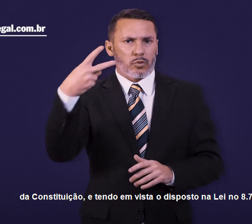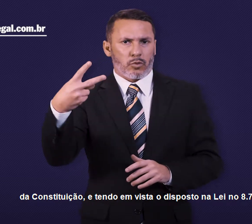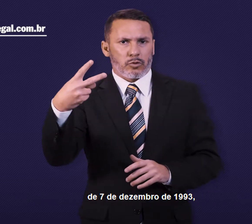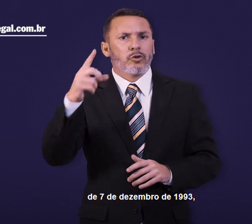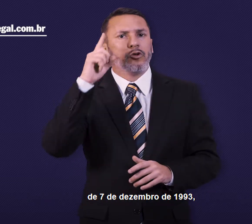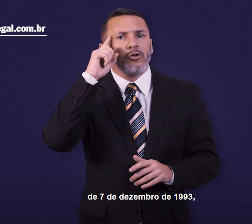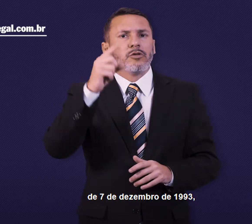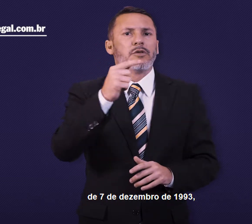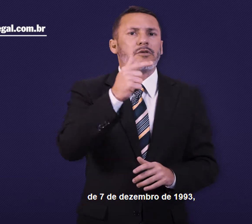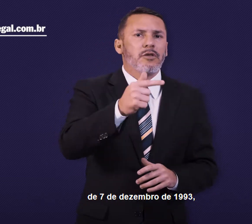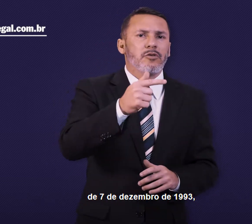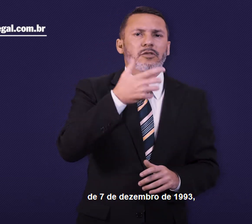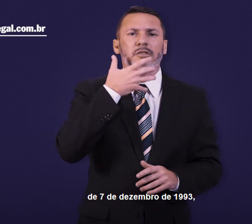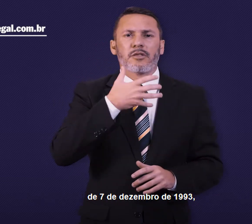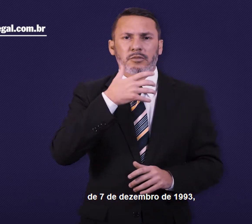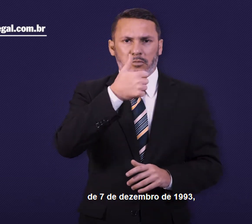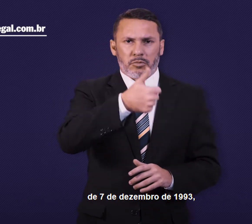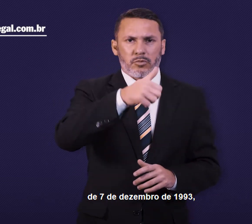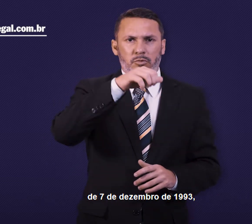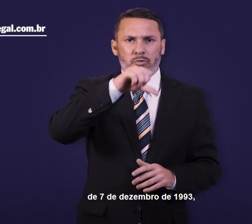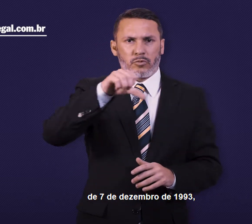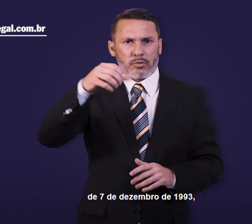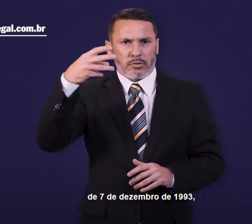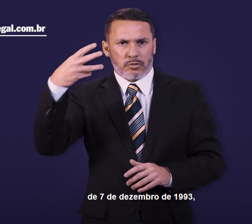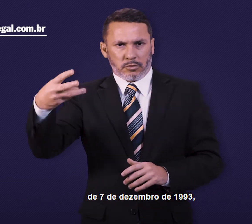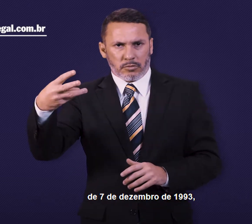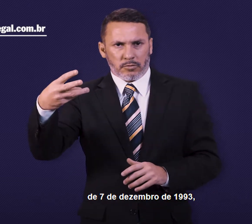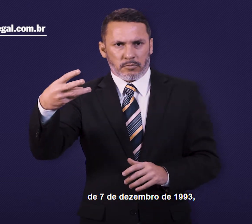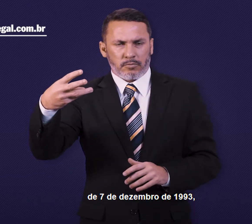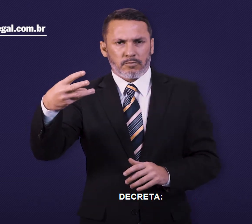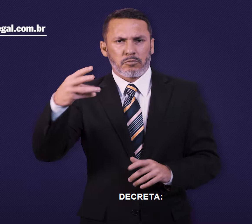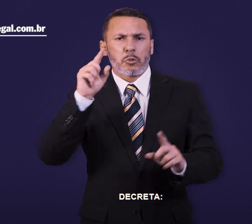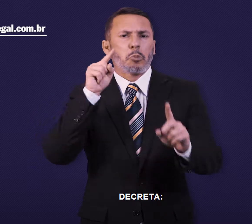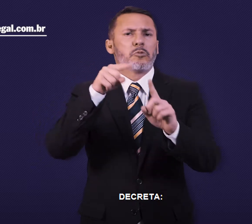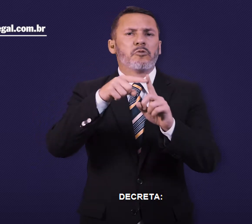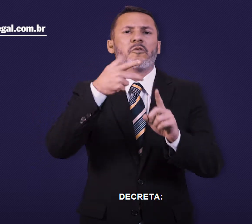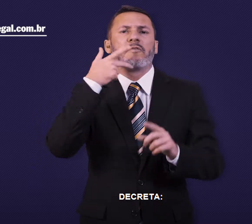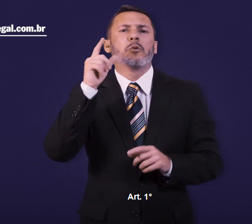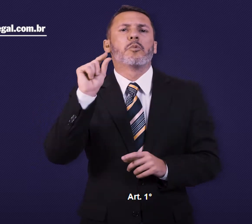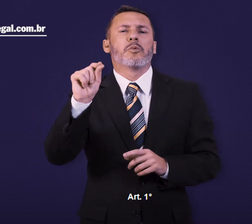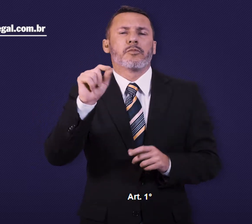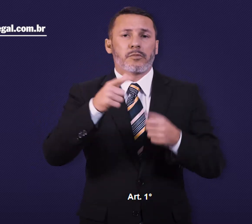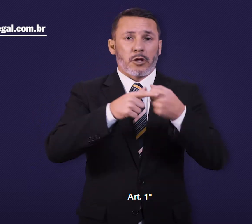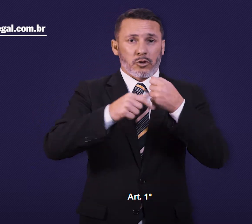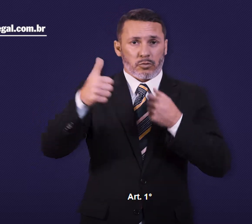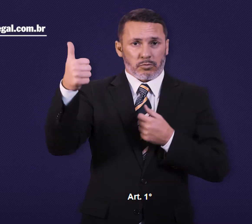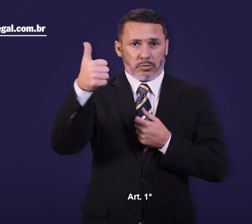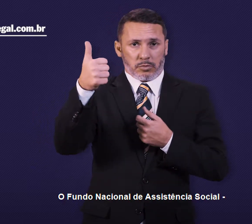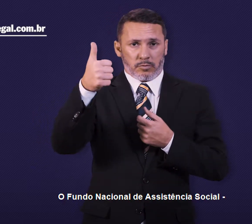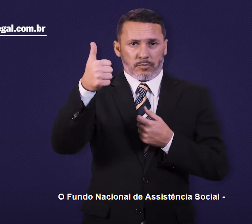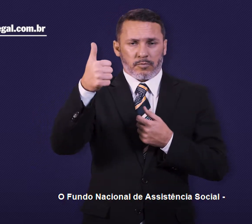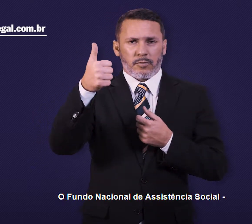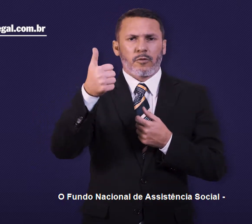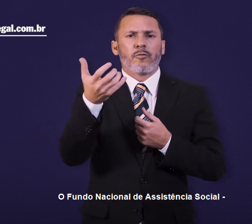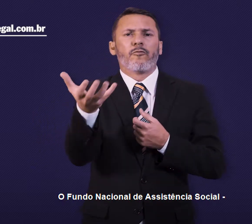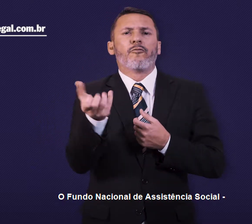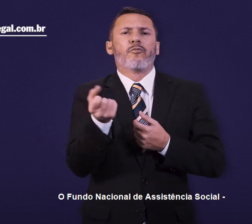8.742, de 7 de dezembro de 1993, decreta: artigo 1º. O Fundo Nacional